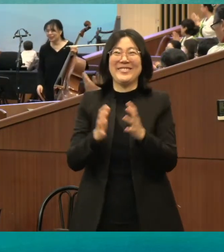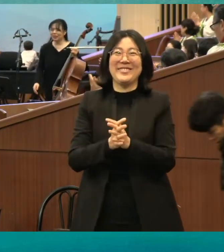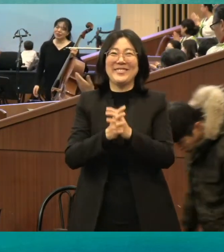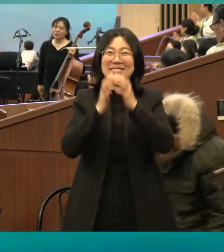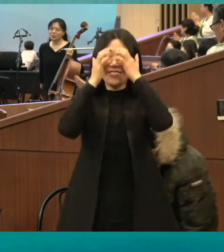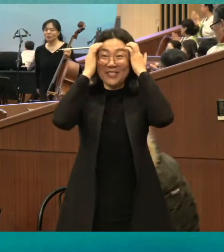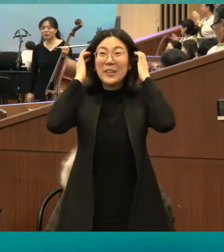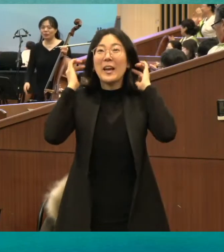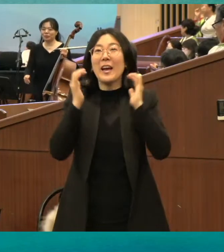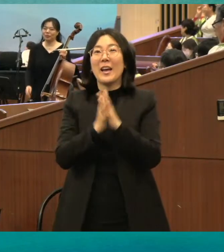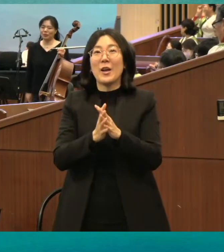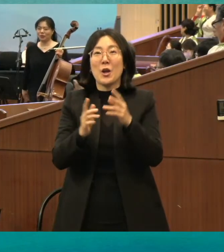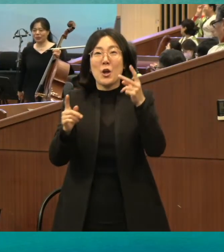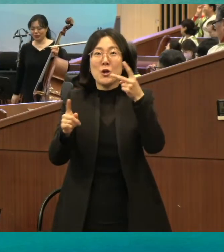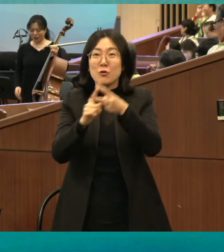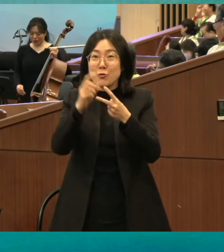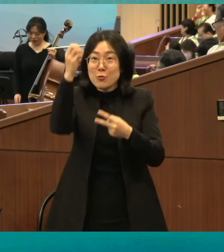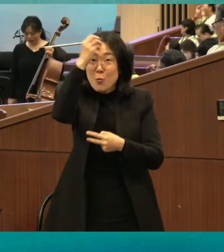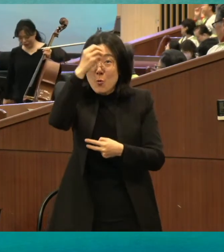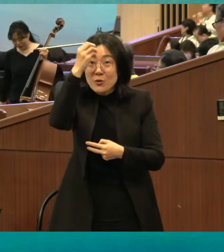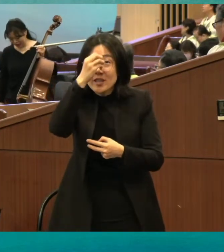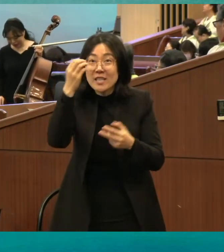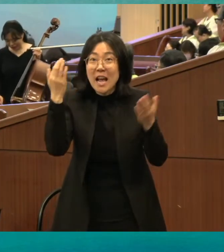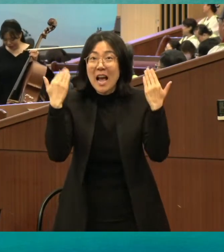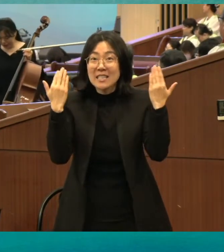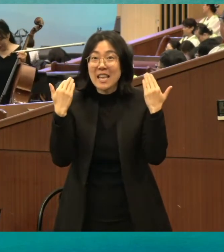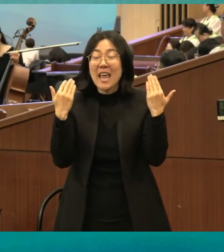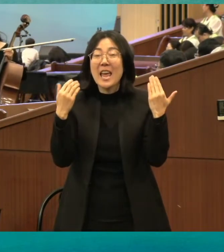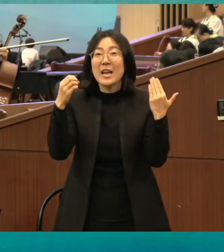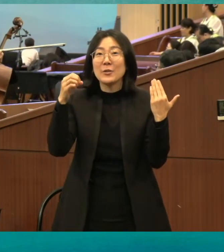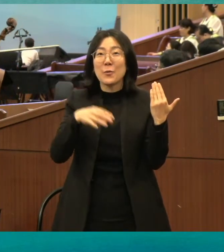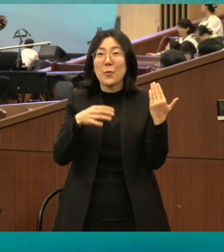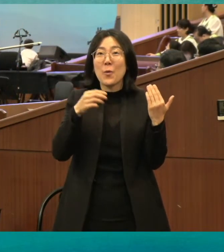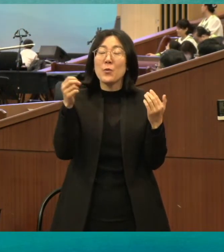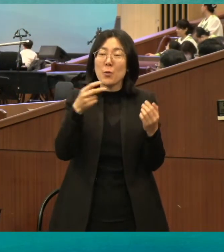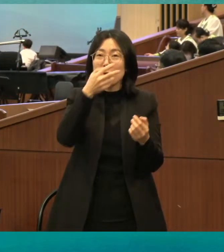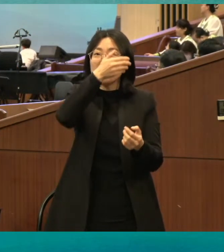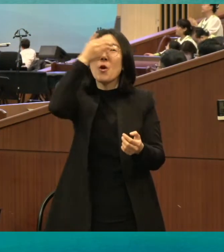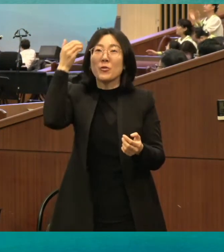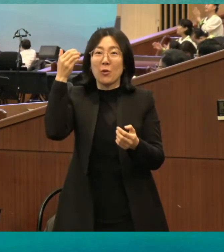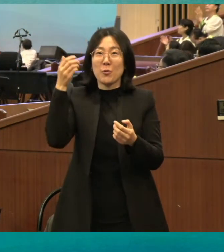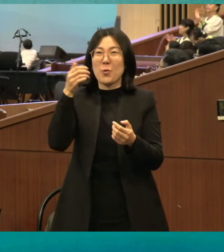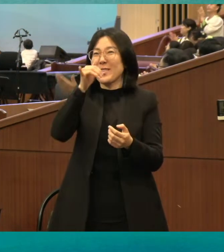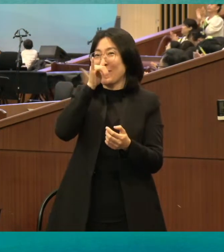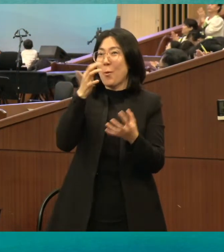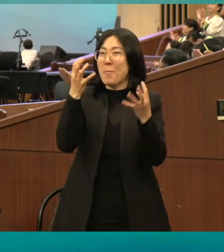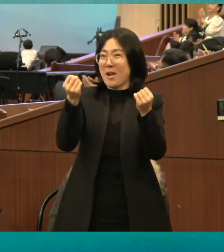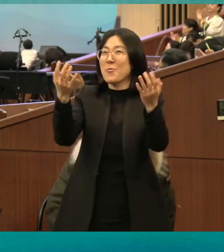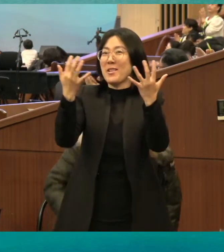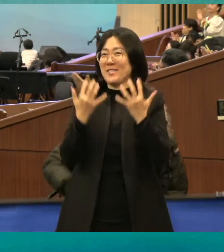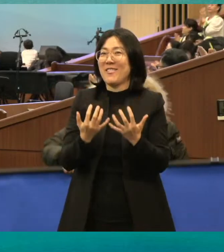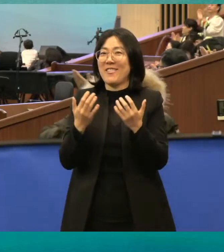우리 중고등부들 또 청년들도 많이 나오는데 한번 박수 치겠습니다.